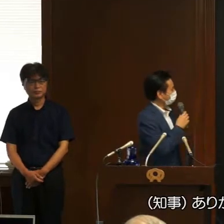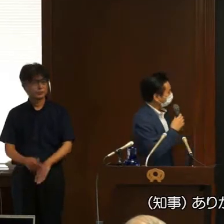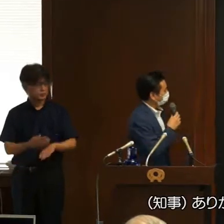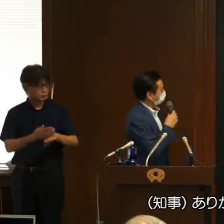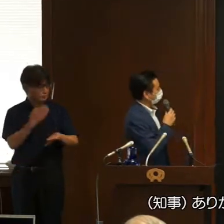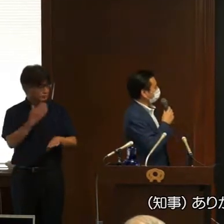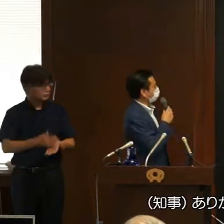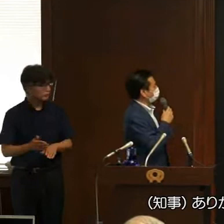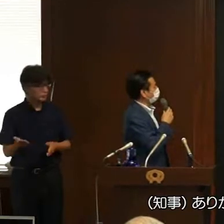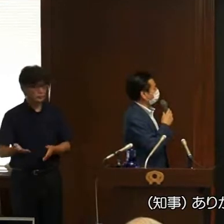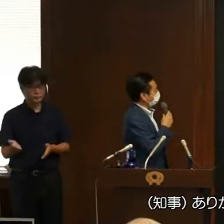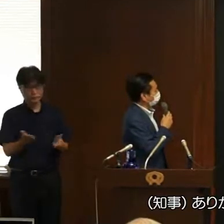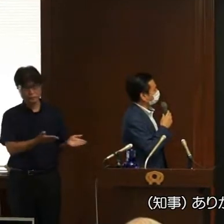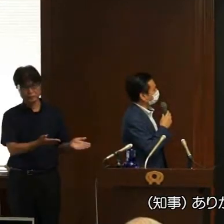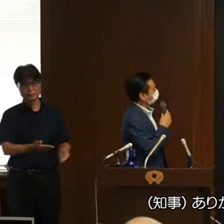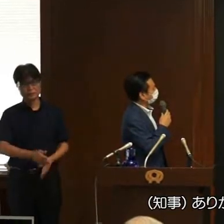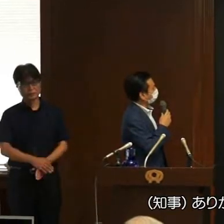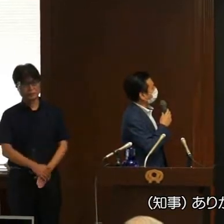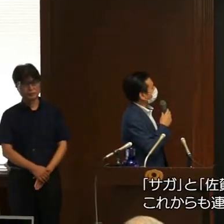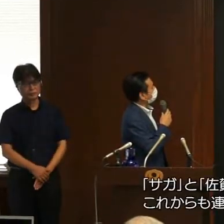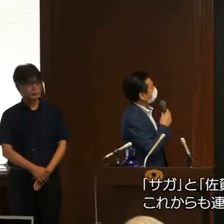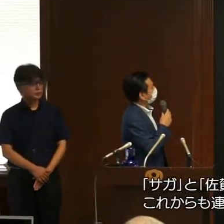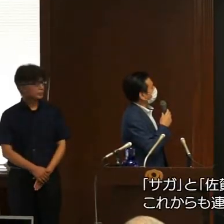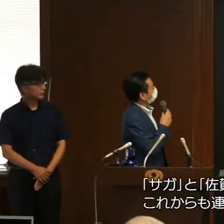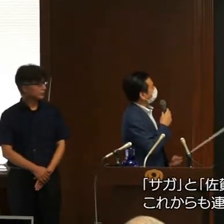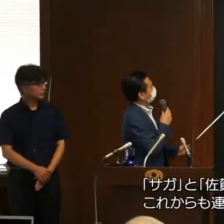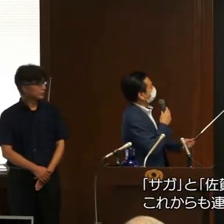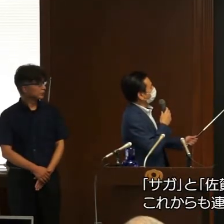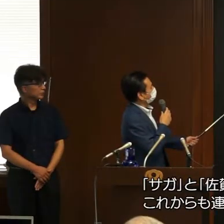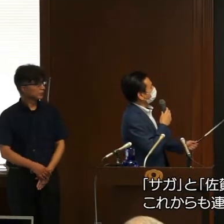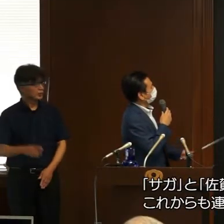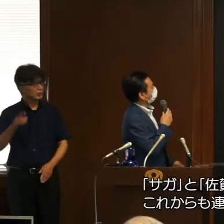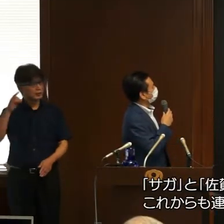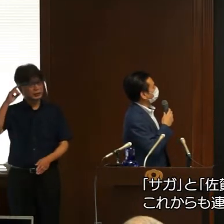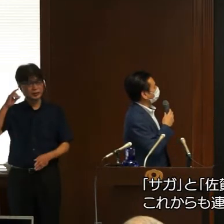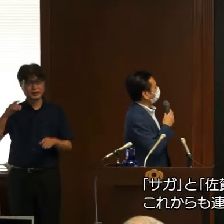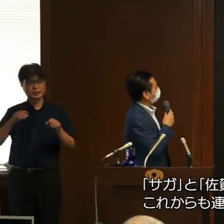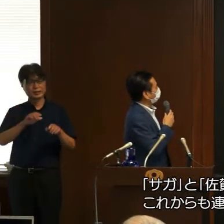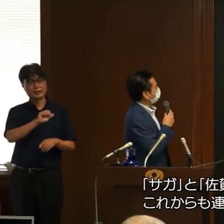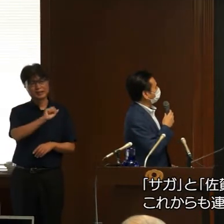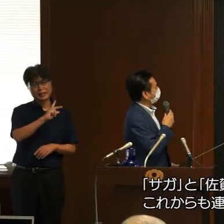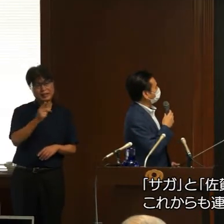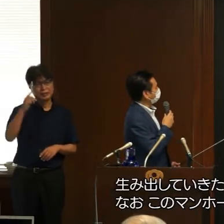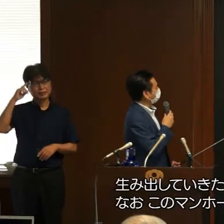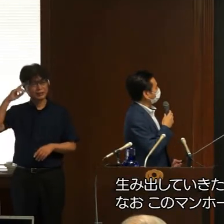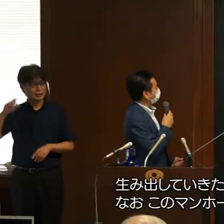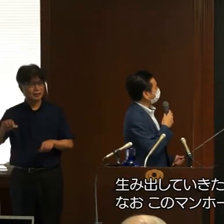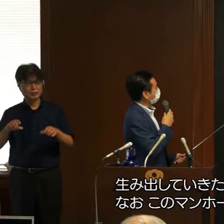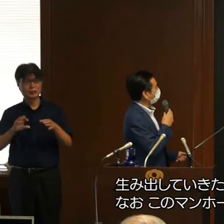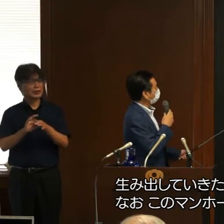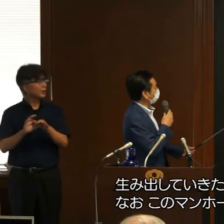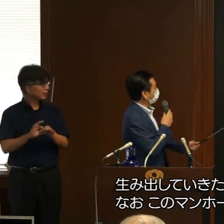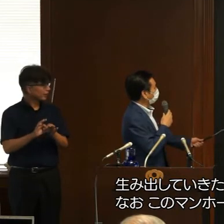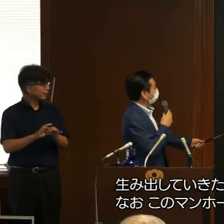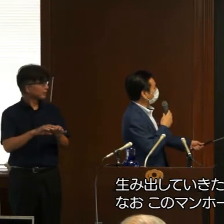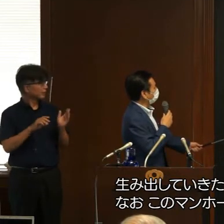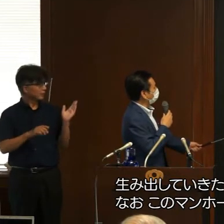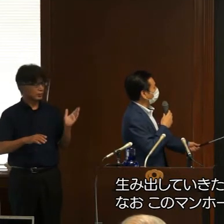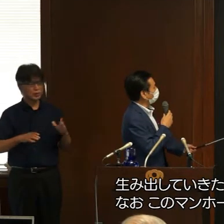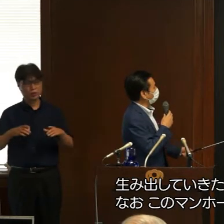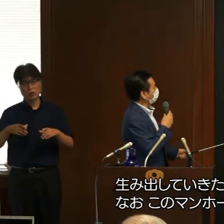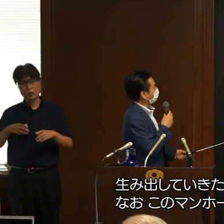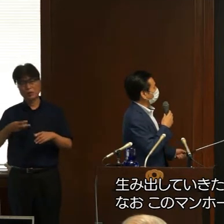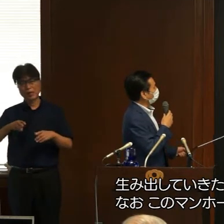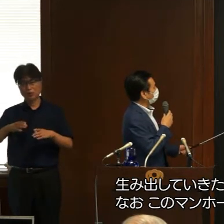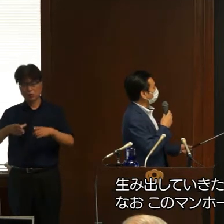ありがとうございました。じゃあ続きまして、はい、佐賀と佐賀の関係を生かしてこれからも勉強を目指していきたいと思います。なおこのマンホールにつき